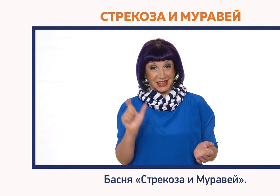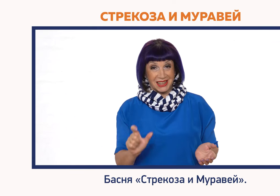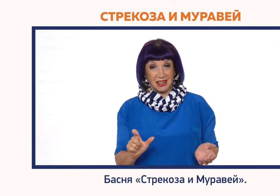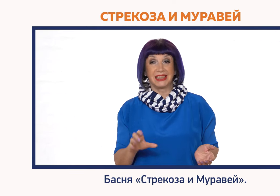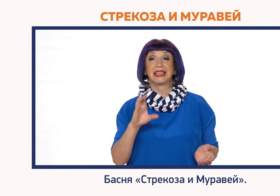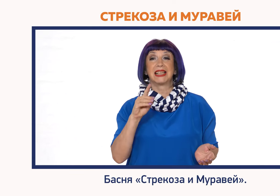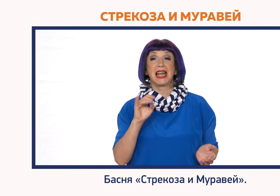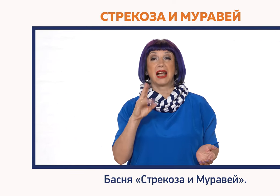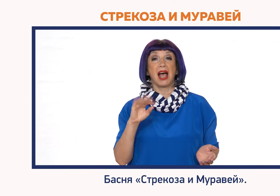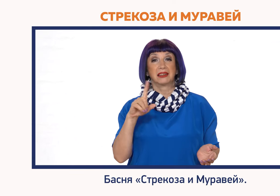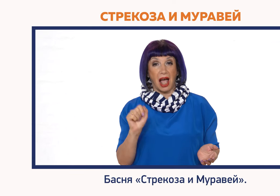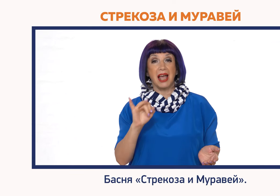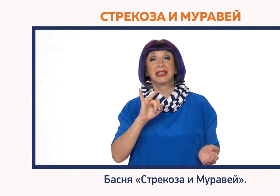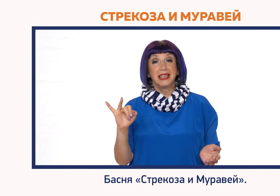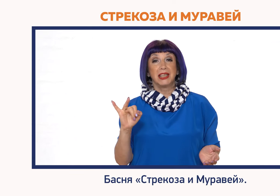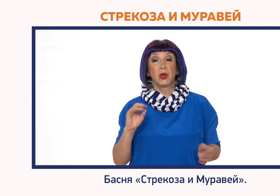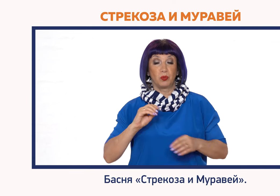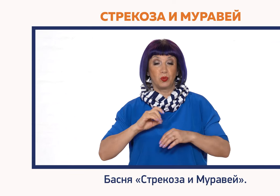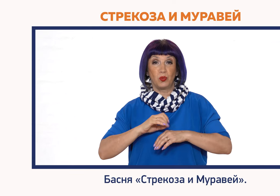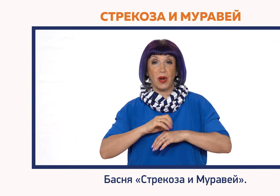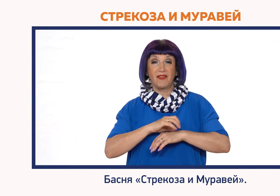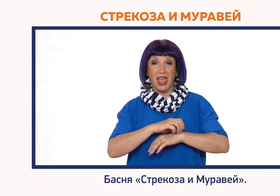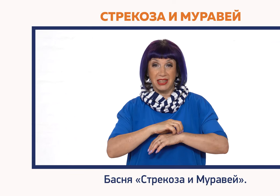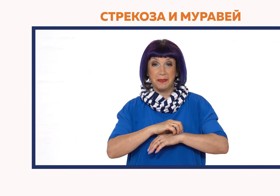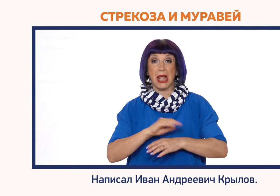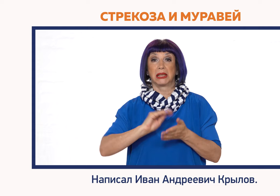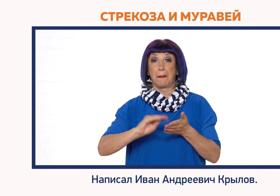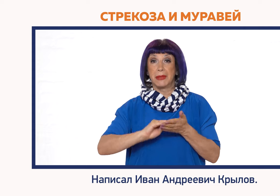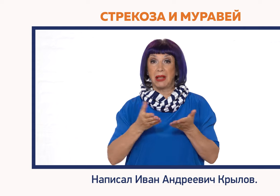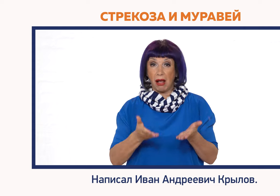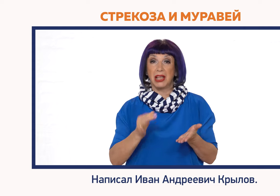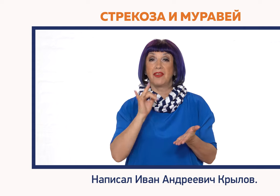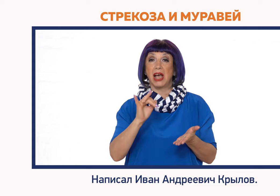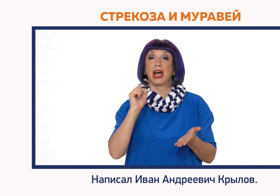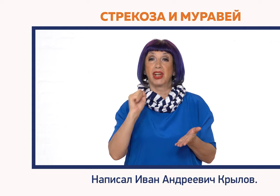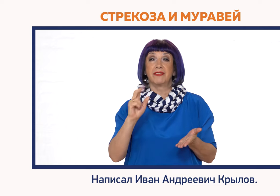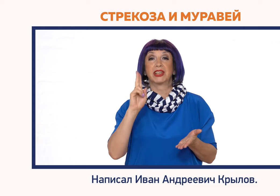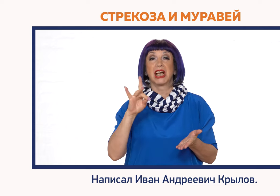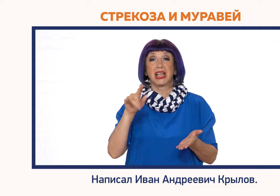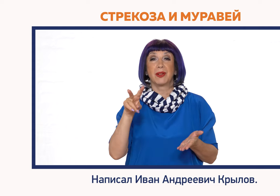Басня «Стрекоза и муравей» написал Иван Андреевич